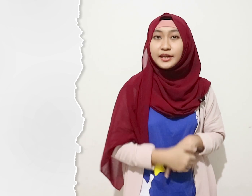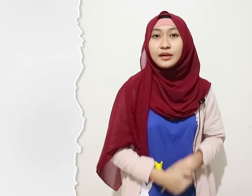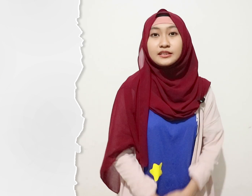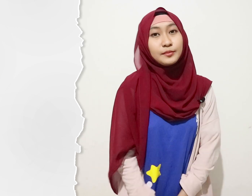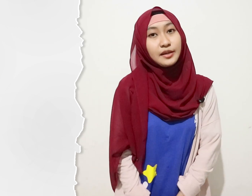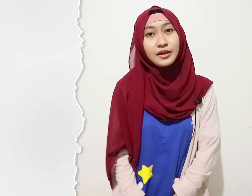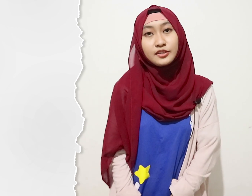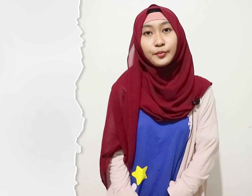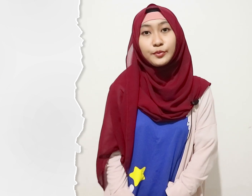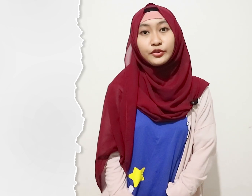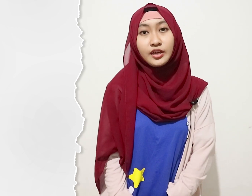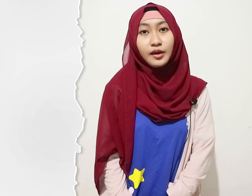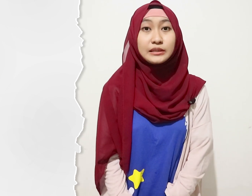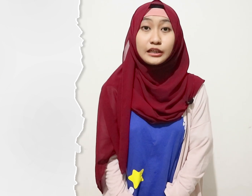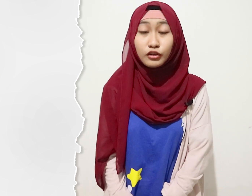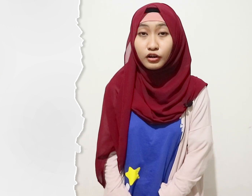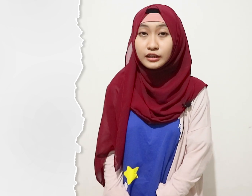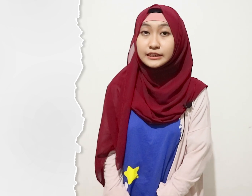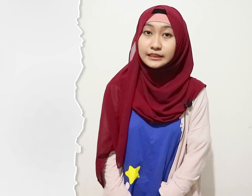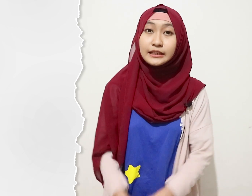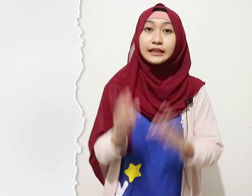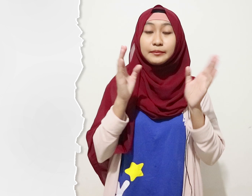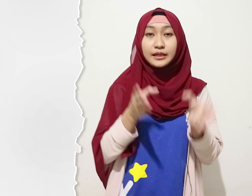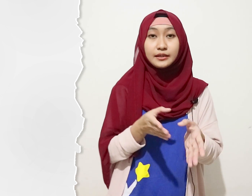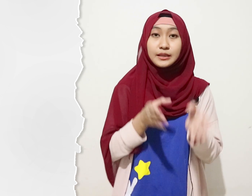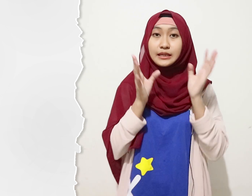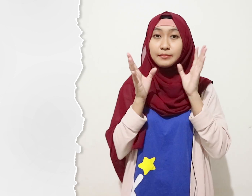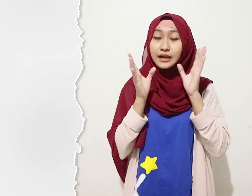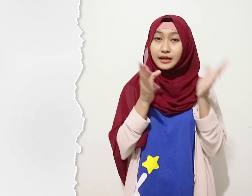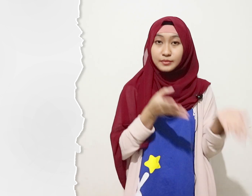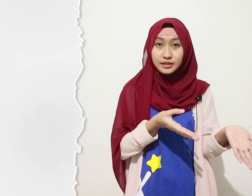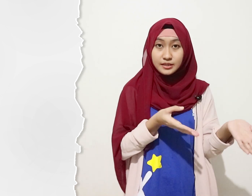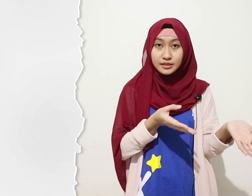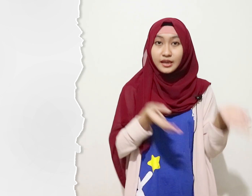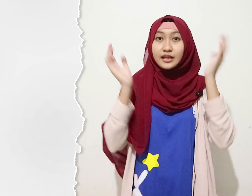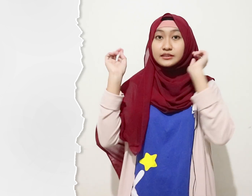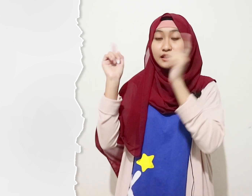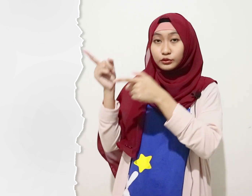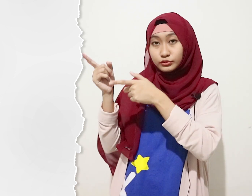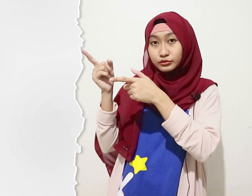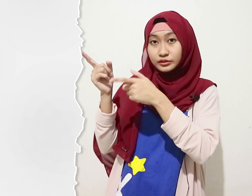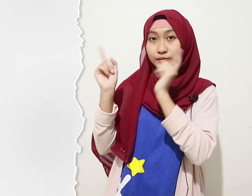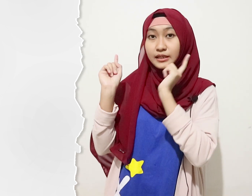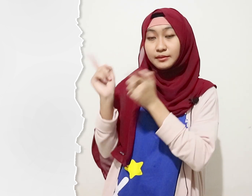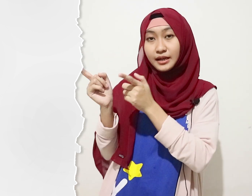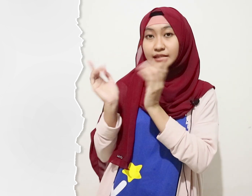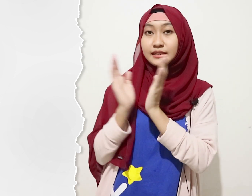dibagi sama 5 sama penyebutnya? Bisa dong. Jadi 5 dibagi 5 kan habis. 100 dibagi 5 hasilnya